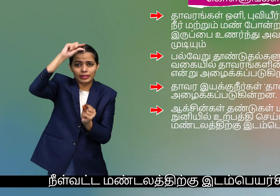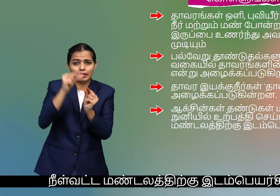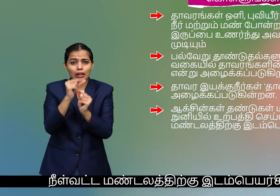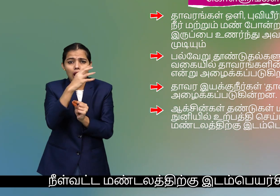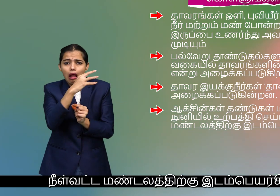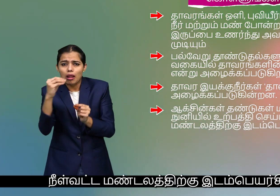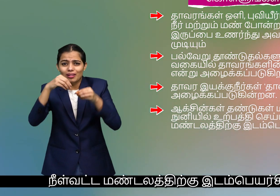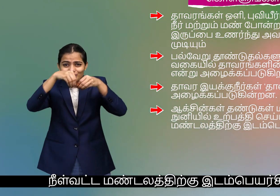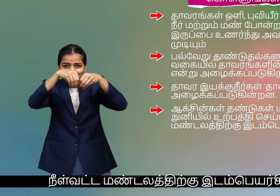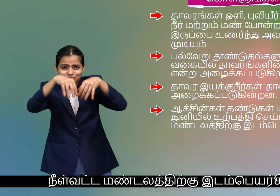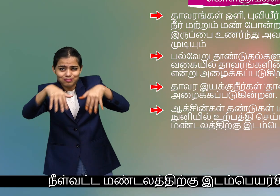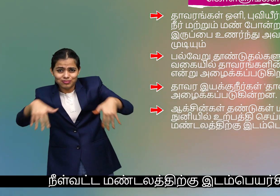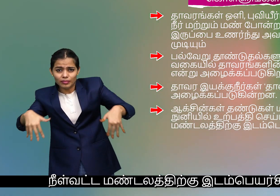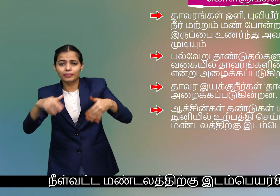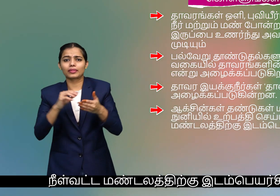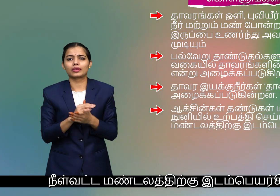இடம்பெயர்கின்றன.